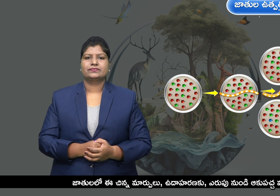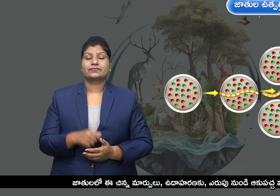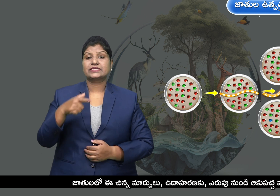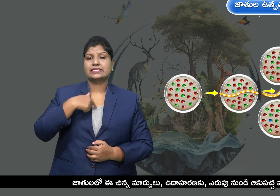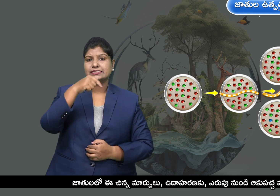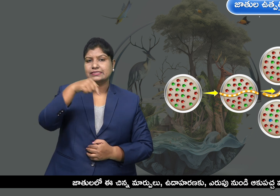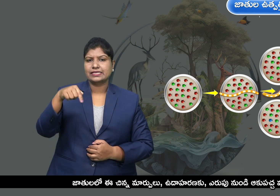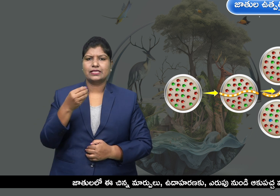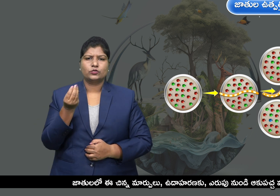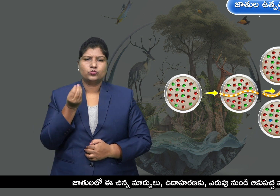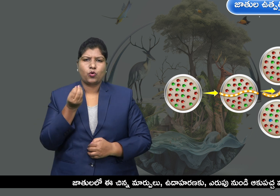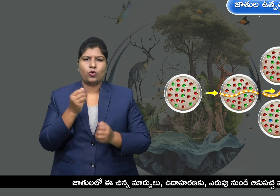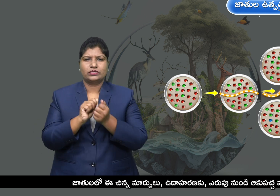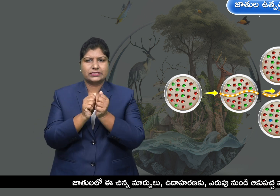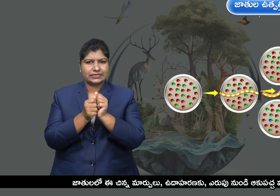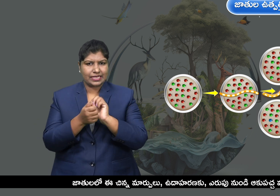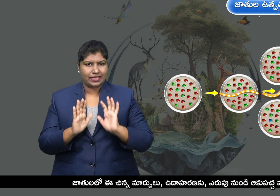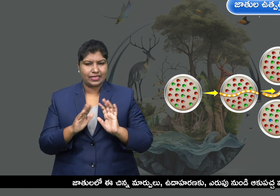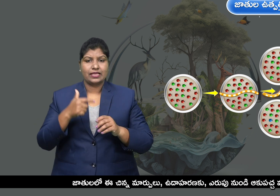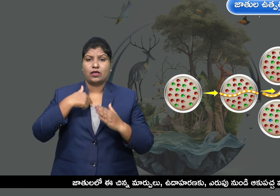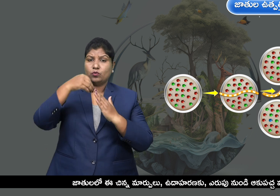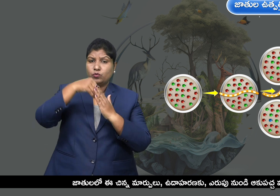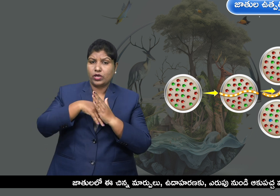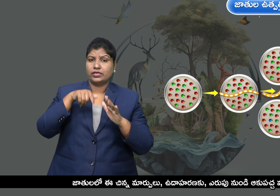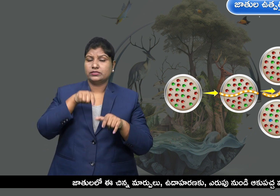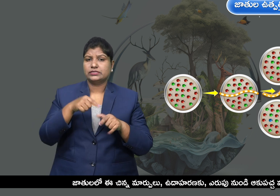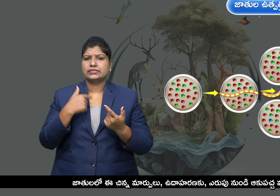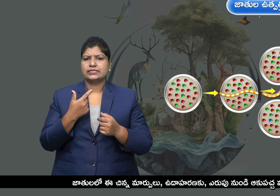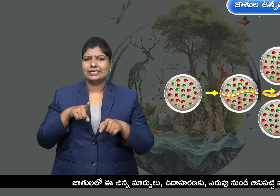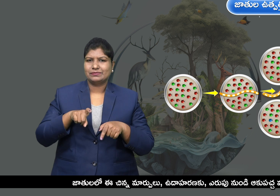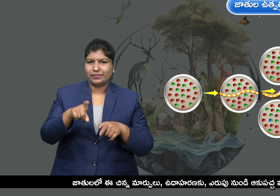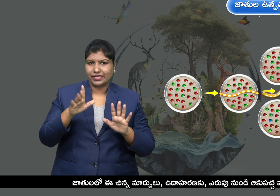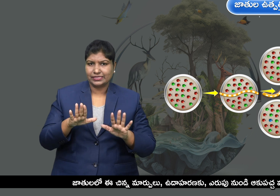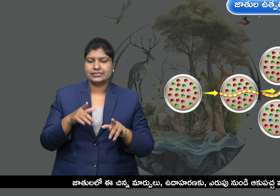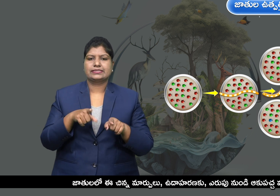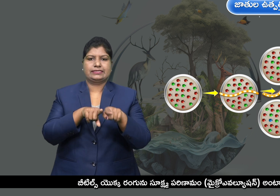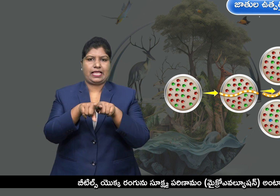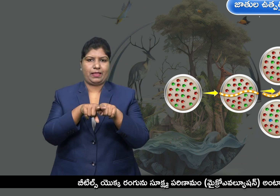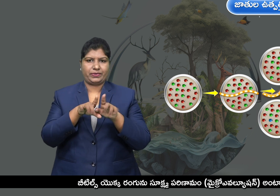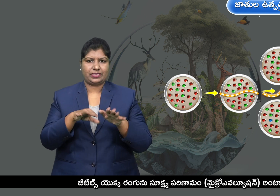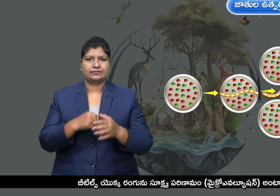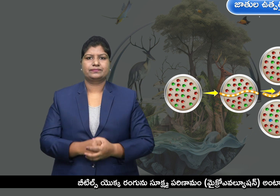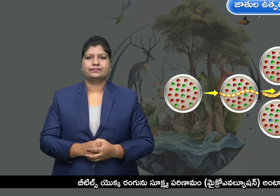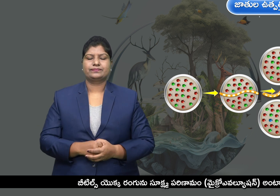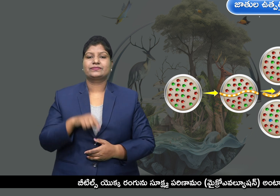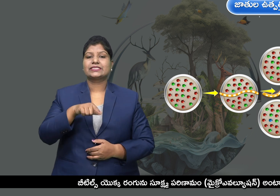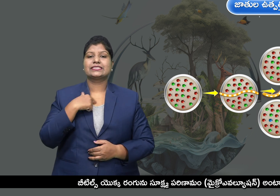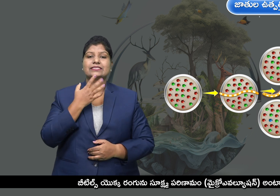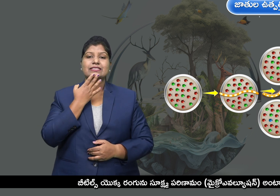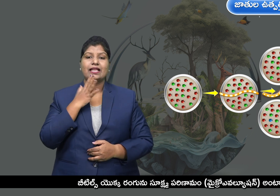జాతులలో ఈ చిన్న మార్పులు, ఉదాహరణకు ఎరుపు నుండి ఆకుపచ్చ వరకు, బీటల్స్ యొక్క రంగును సూక్ష్మ